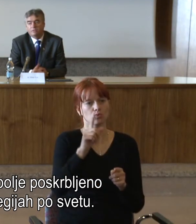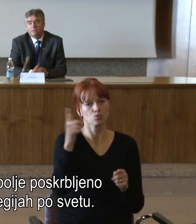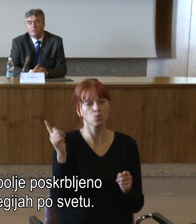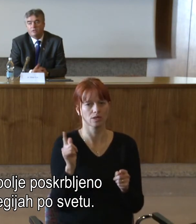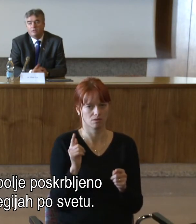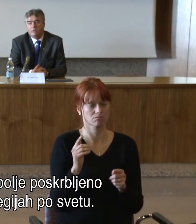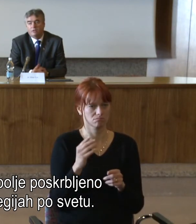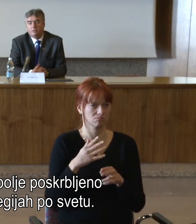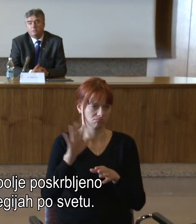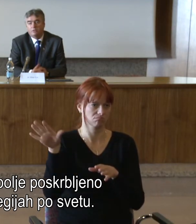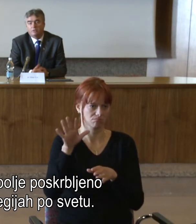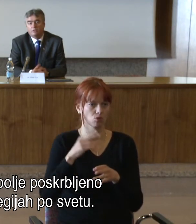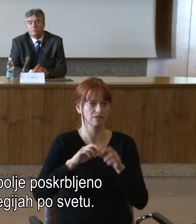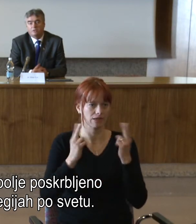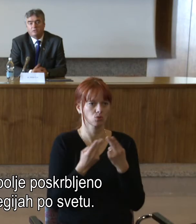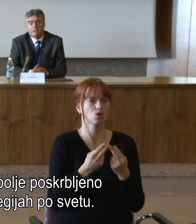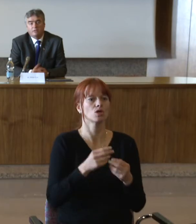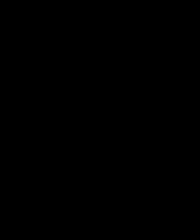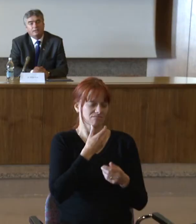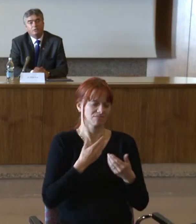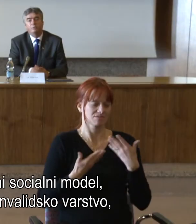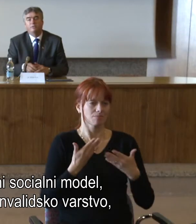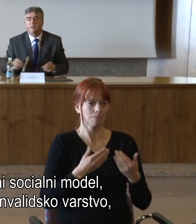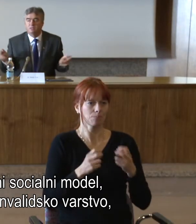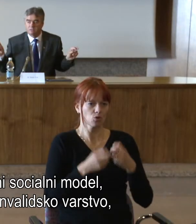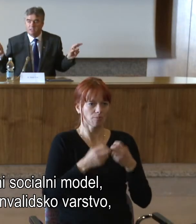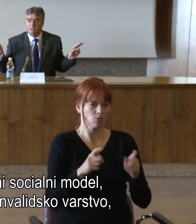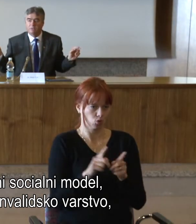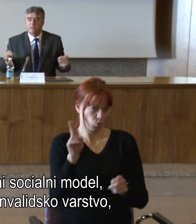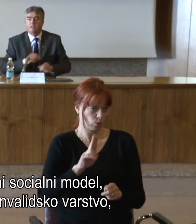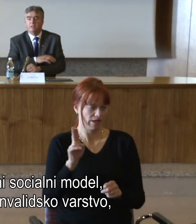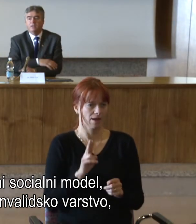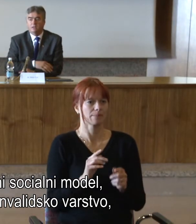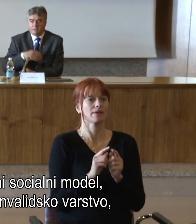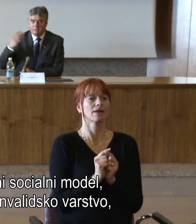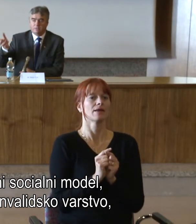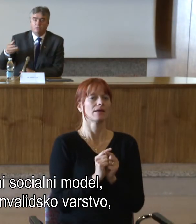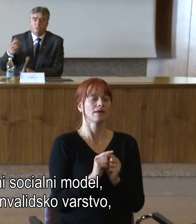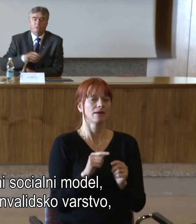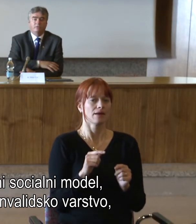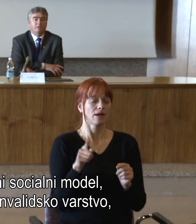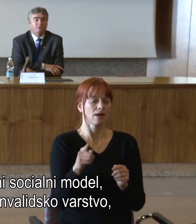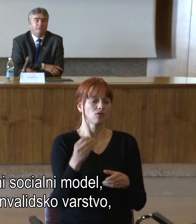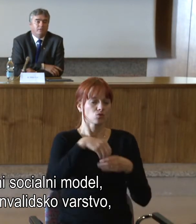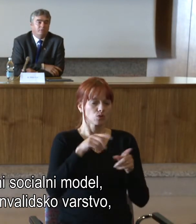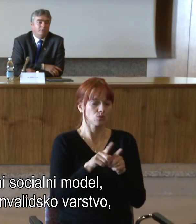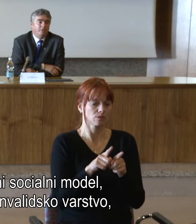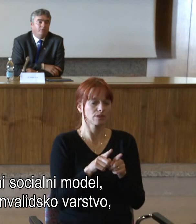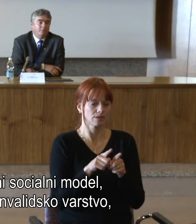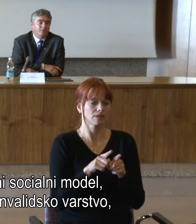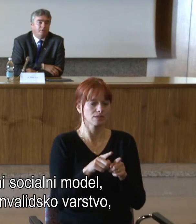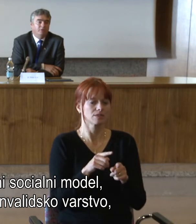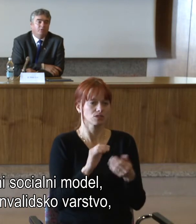po svetu. Stopnja družbene solidarnosti, tako imenovani socialni model, ki seveda vključuje tudi invalidsko varstvo